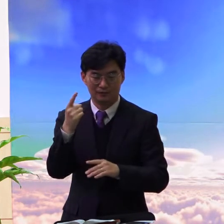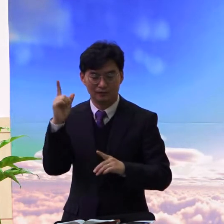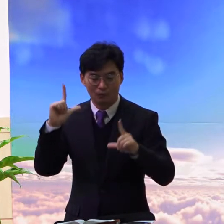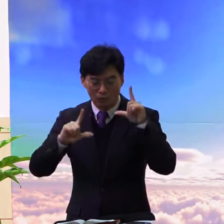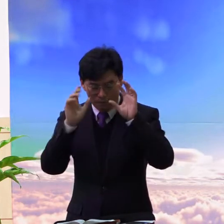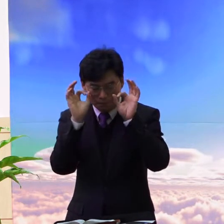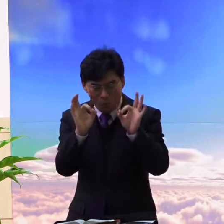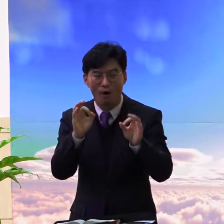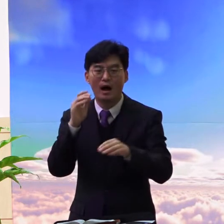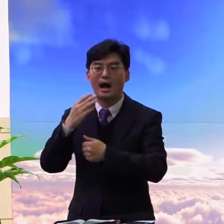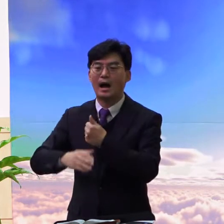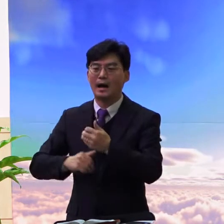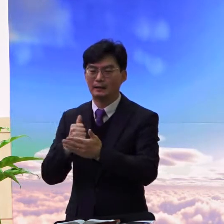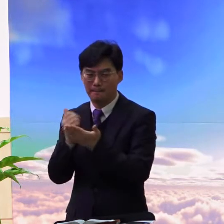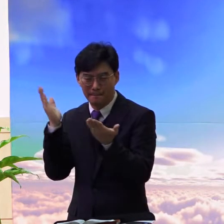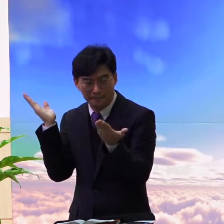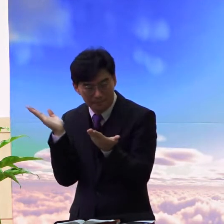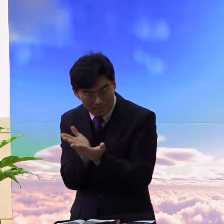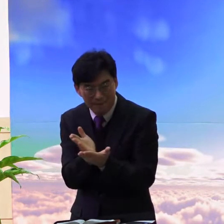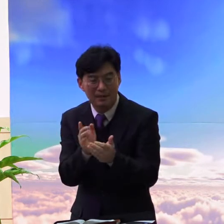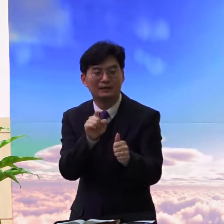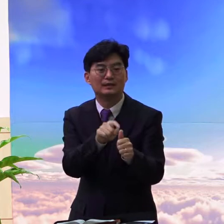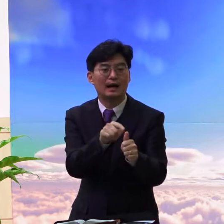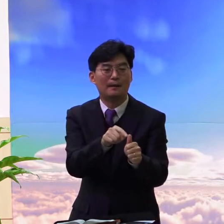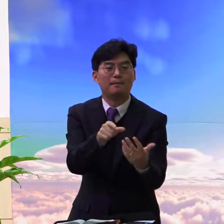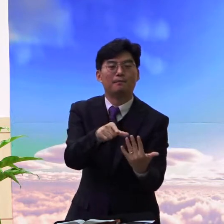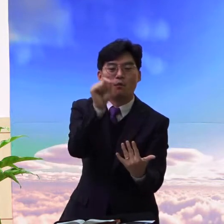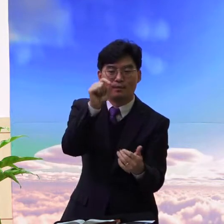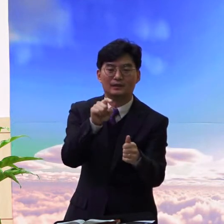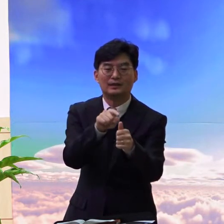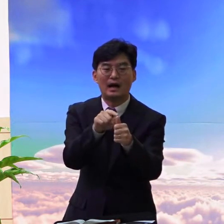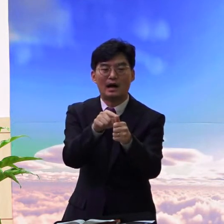땅에 오셔서 구원의 십자가의 구원을 완성하게 하셨습니다.